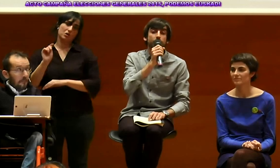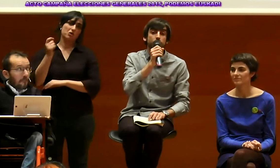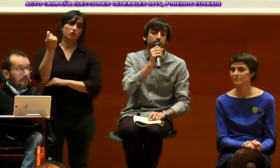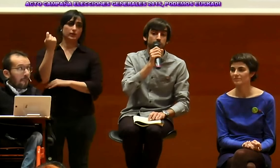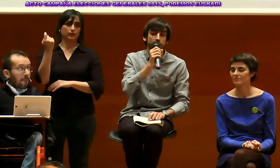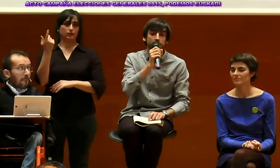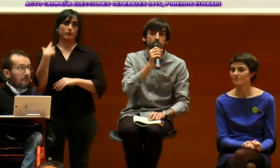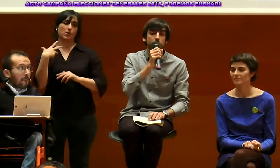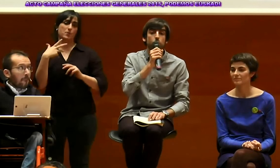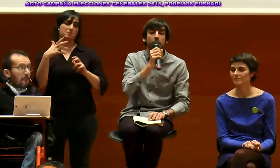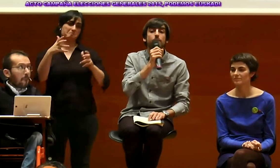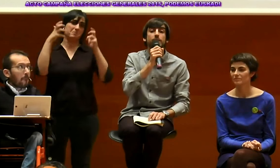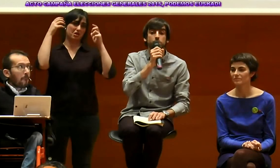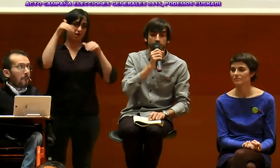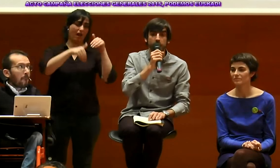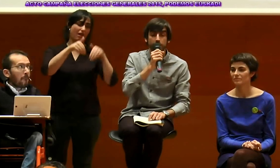una victoria electoral, sino